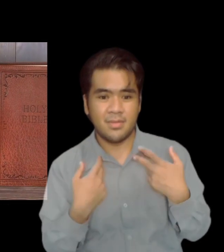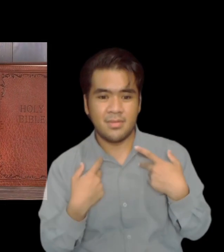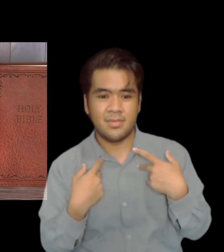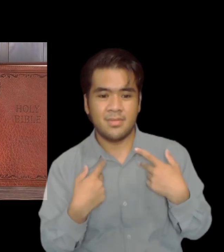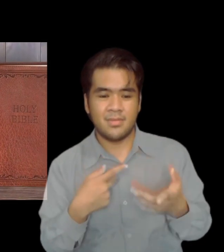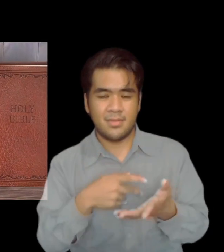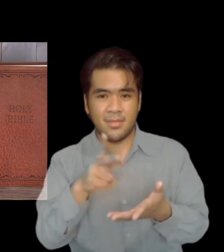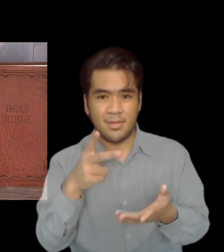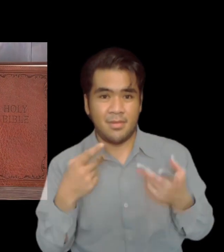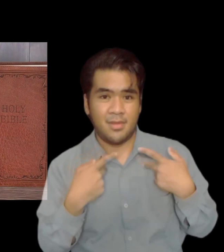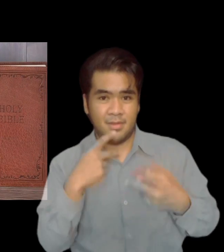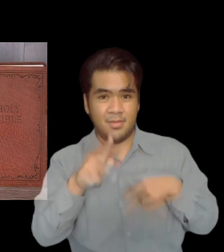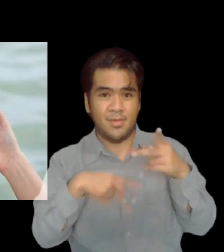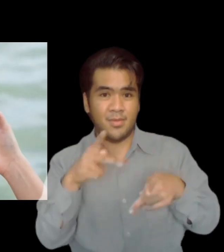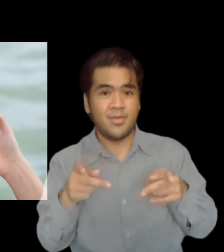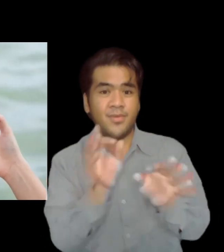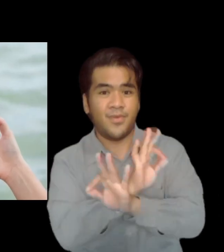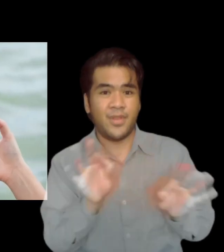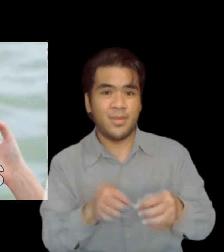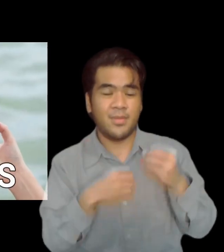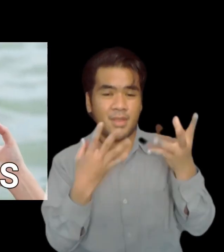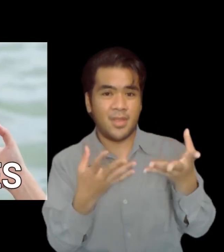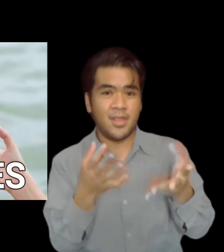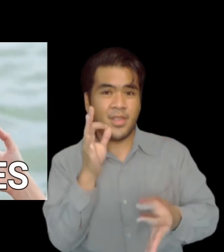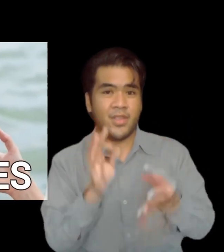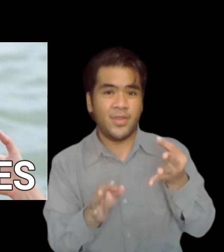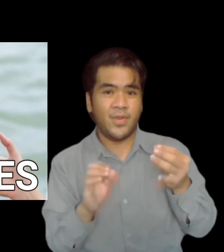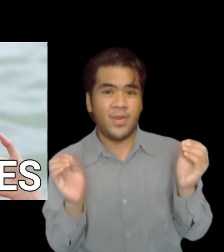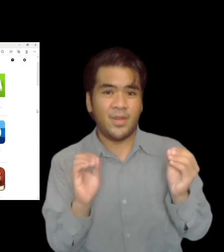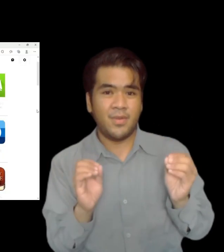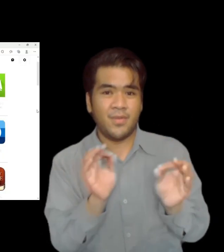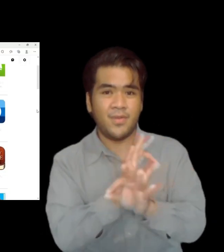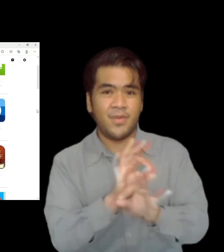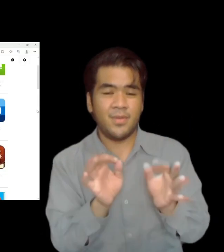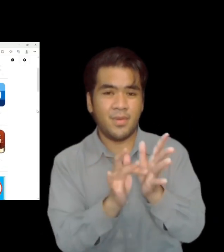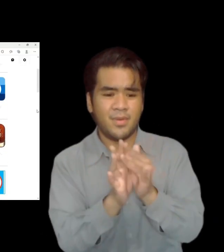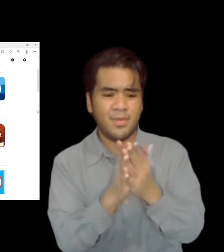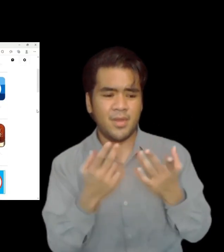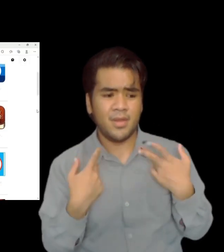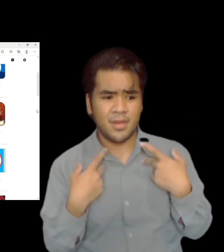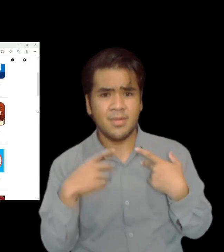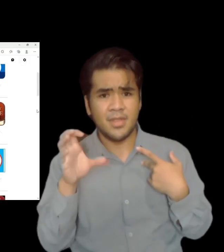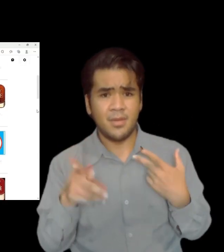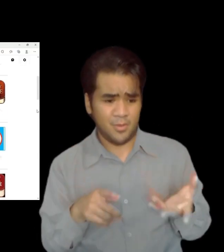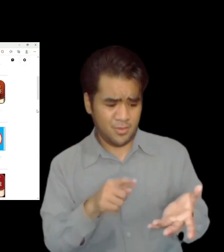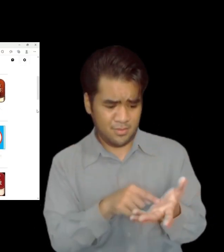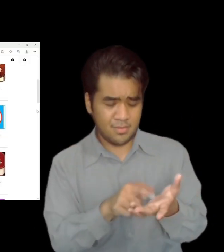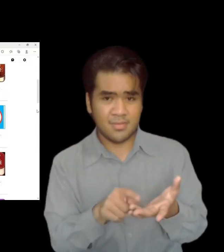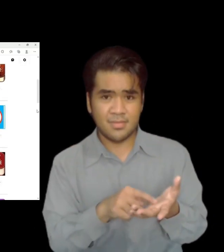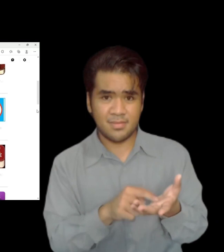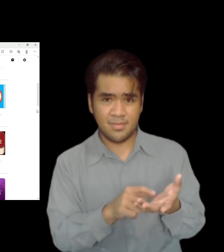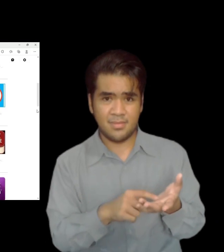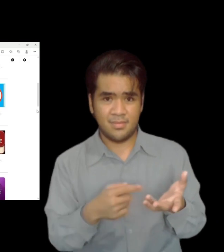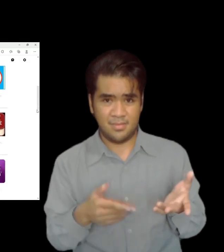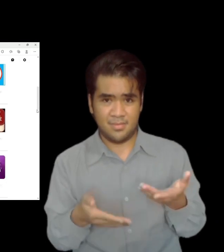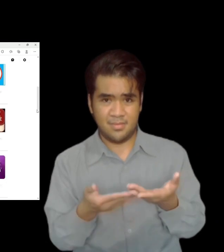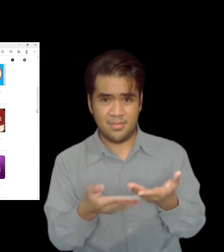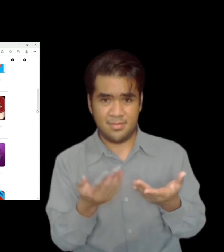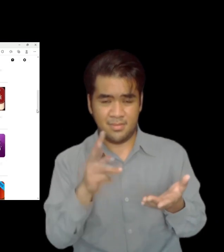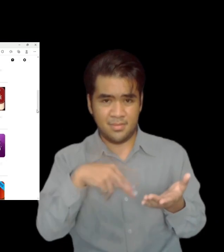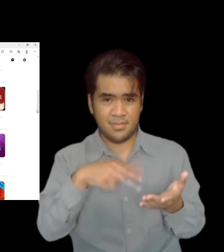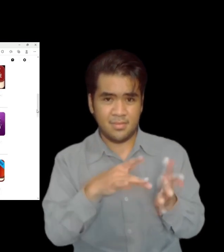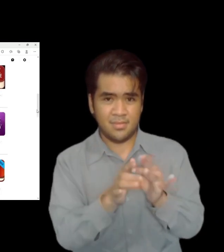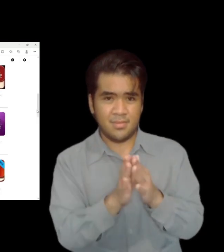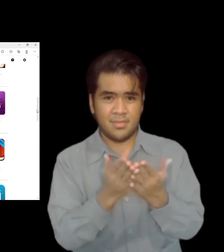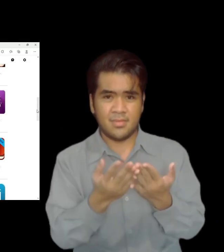halaga ay makakabili ka na po ng Biblia. May mga namimigay pa nga po ng libre. At kung wala mang nagbigay sa'yo, ay meron namang free Bible apps na